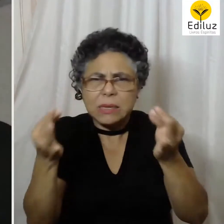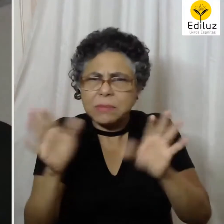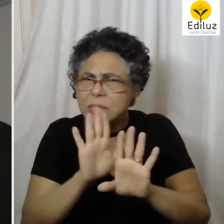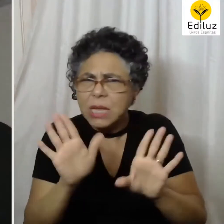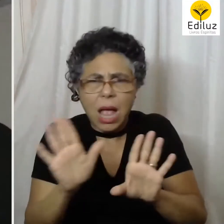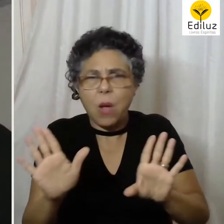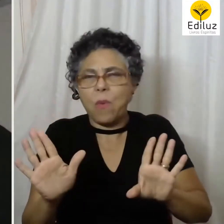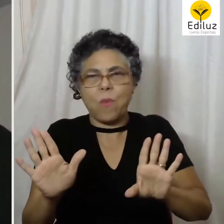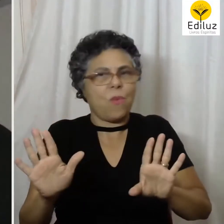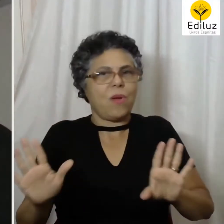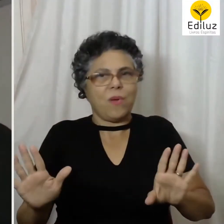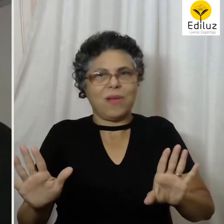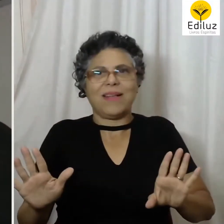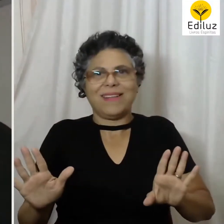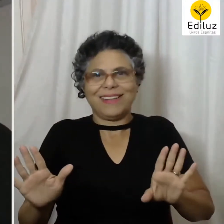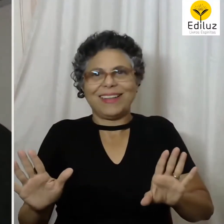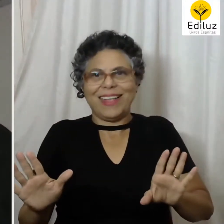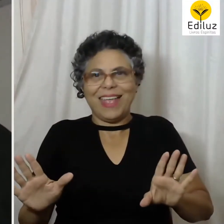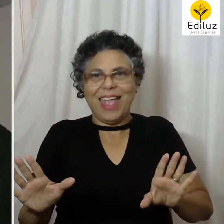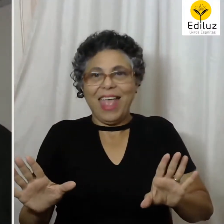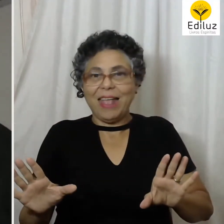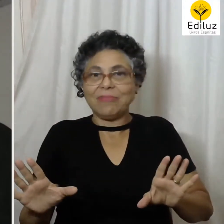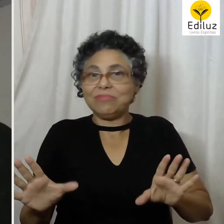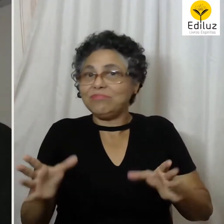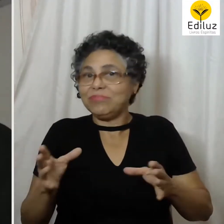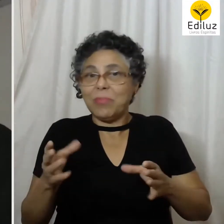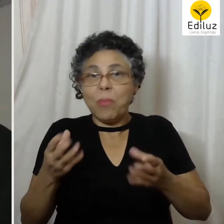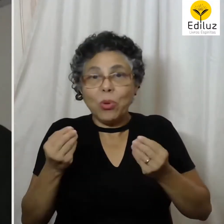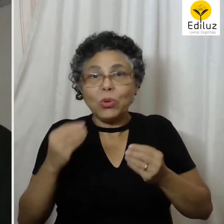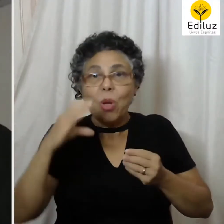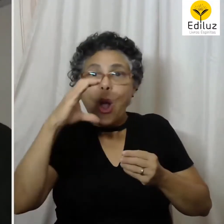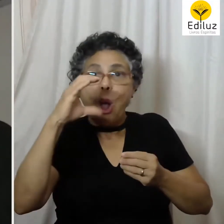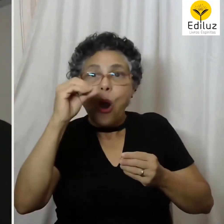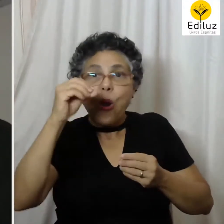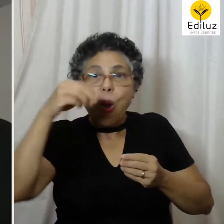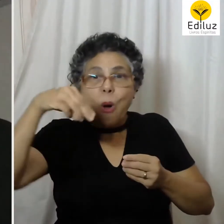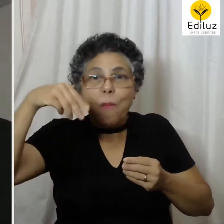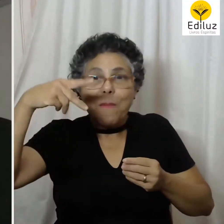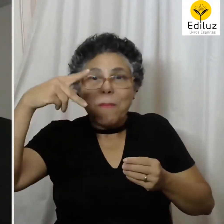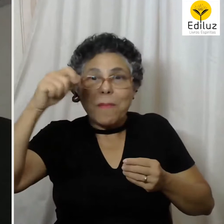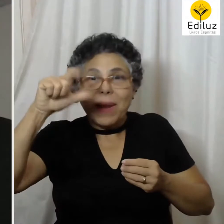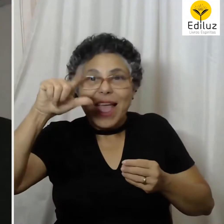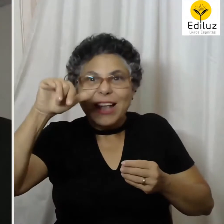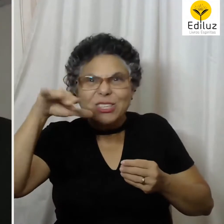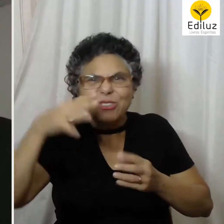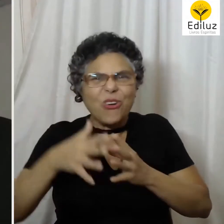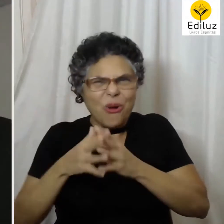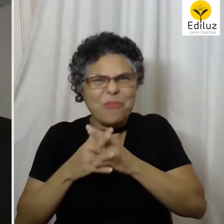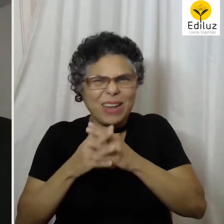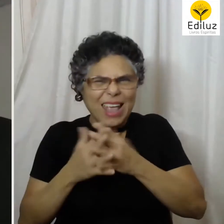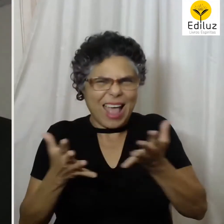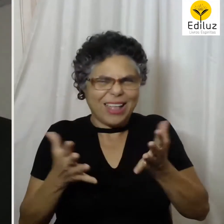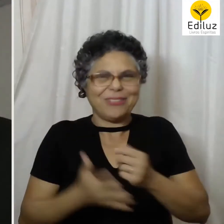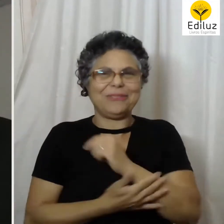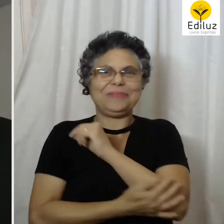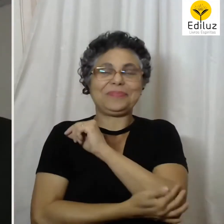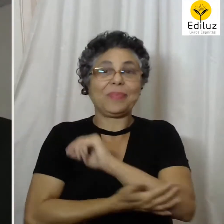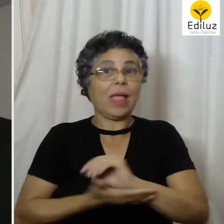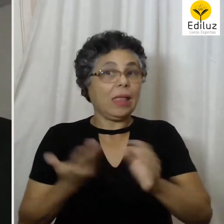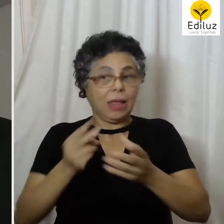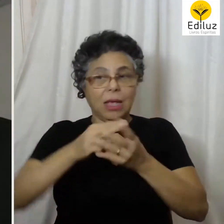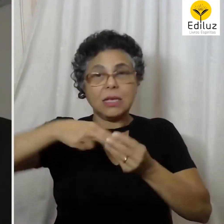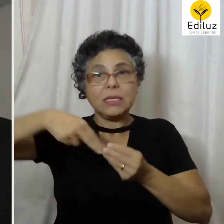natureza com relação a esse tema. O fato é que esses espíritos,